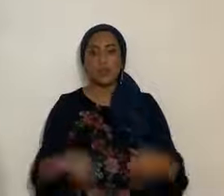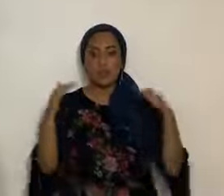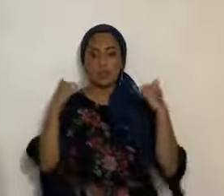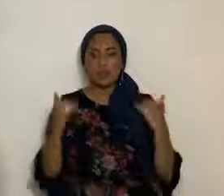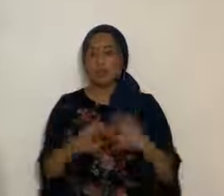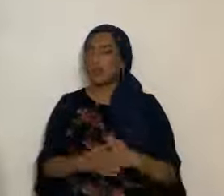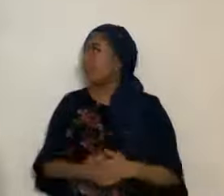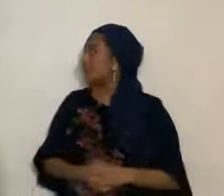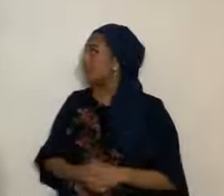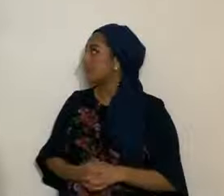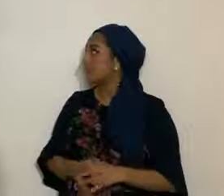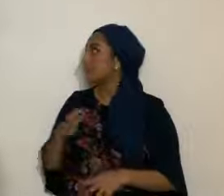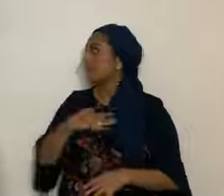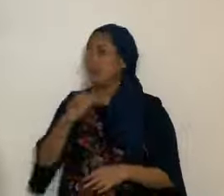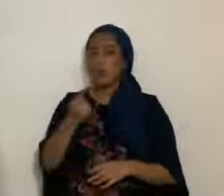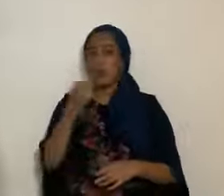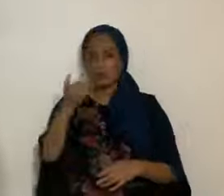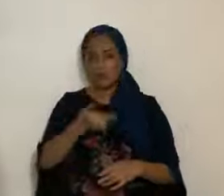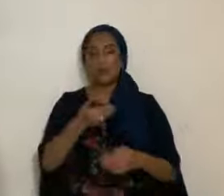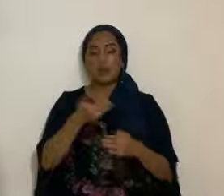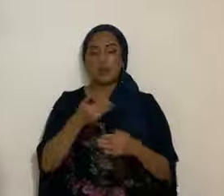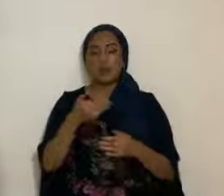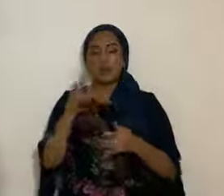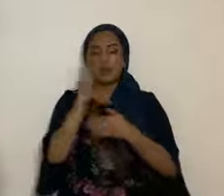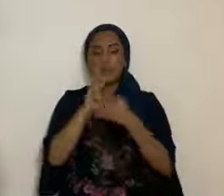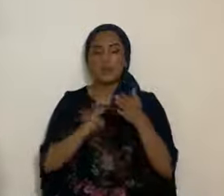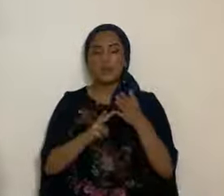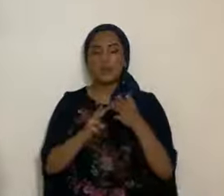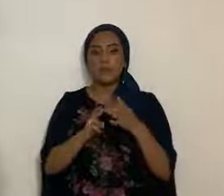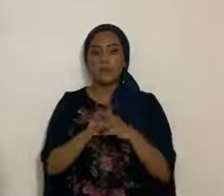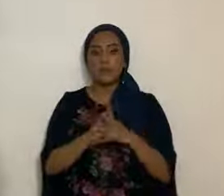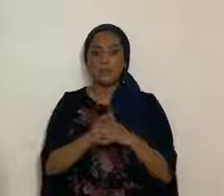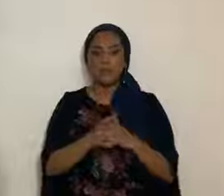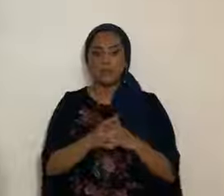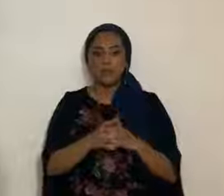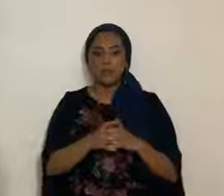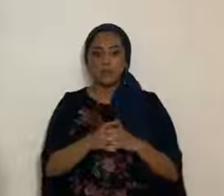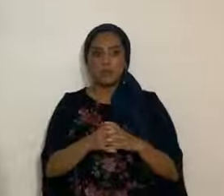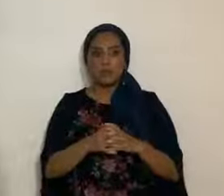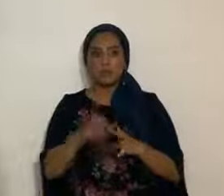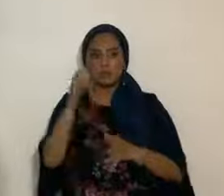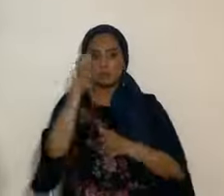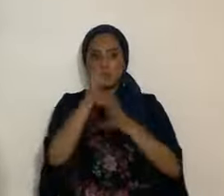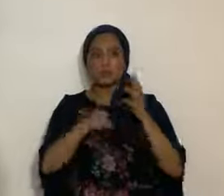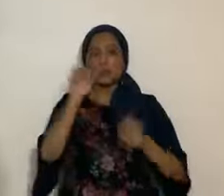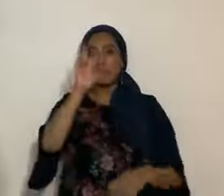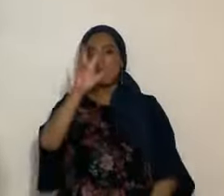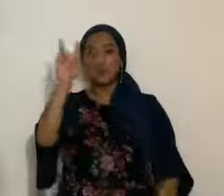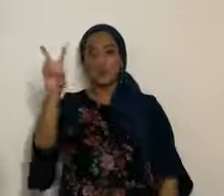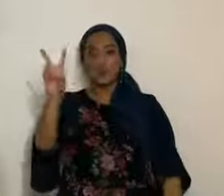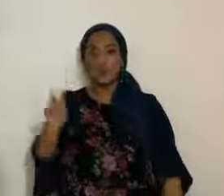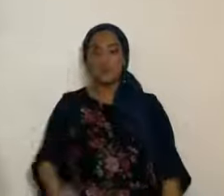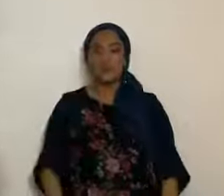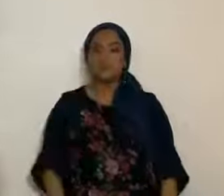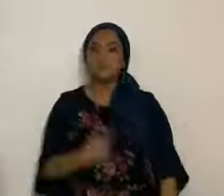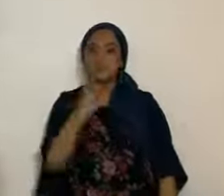Ahora, yo solamente los quiero invitar precisamente a que vayamos al capítulo 32. Y dice: Jacob siguió